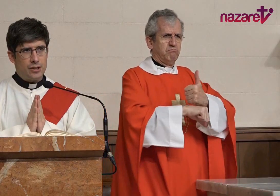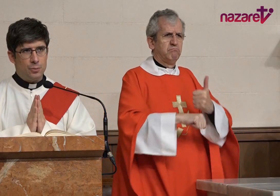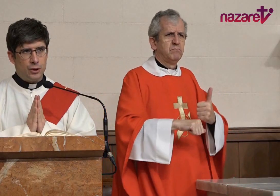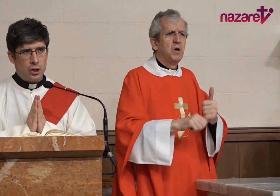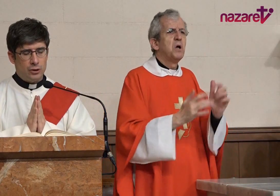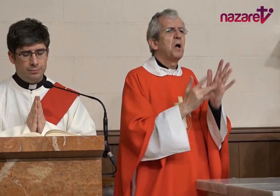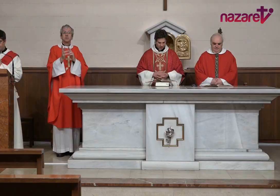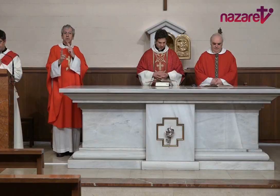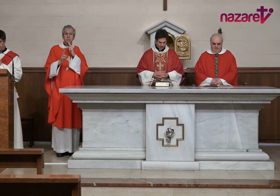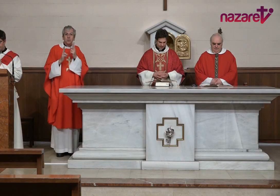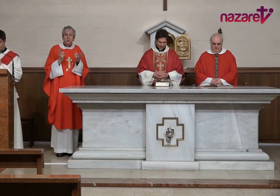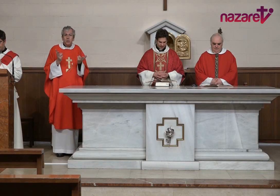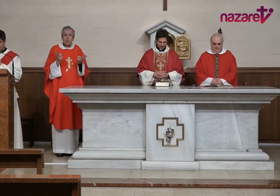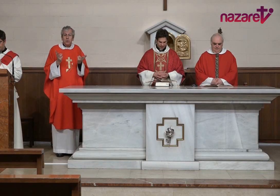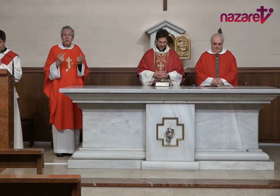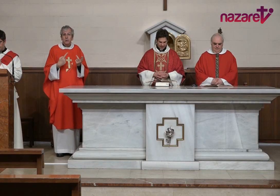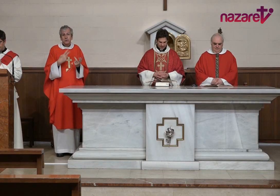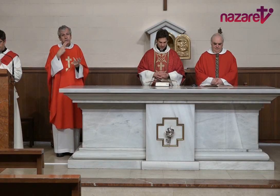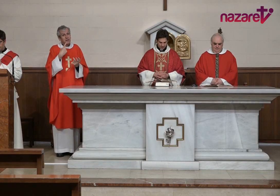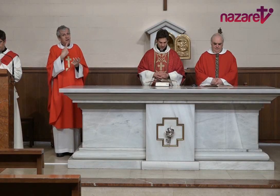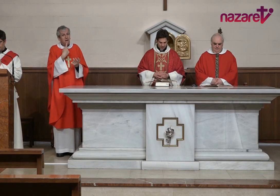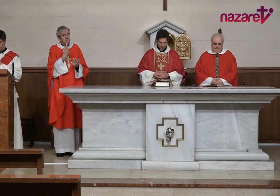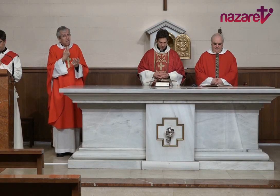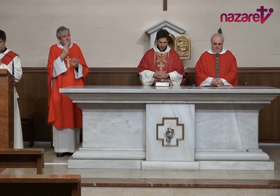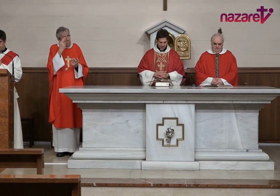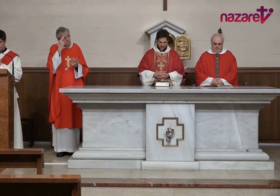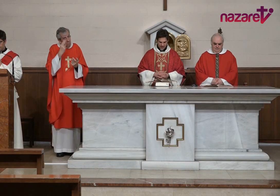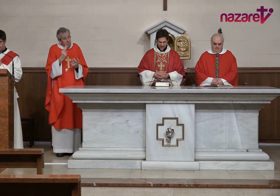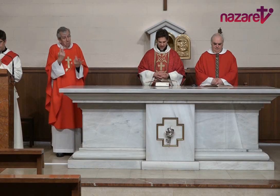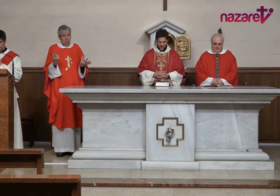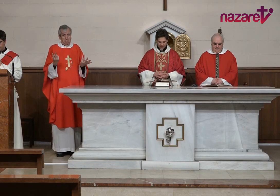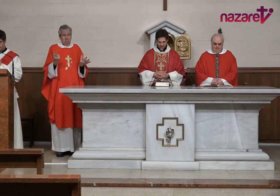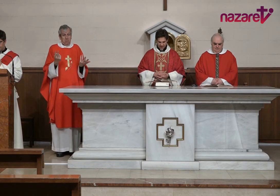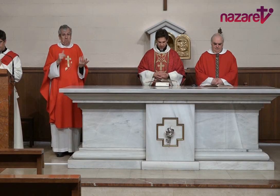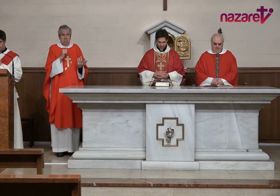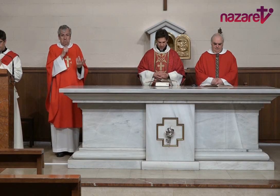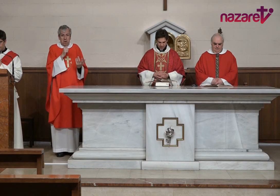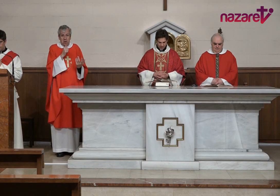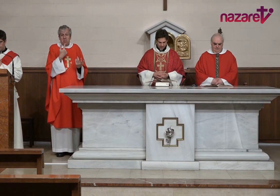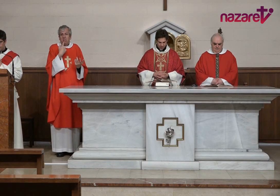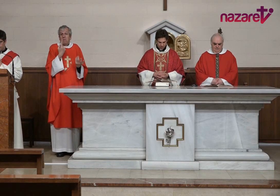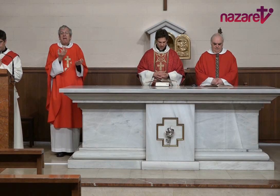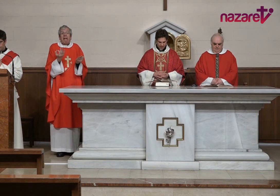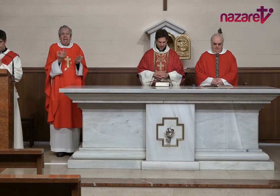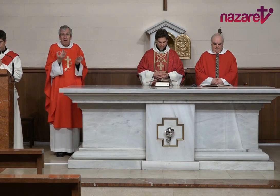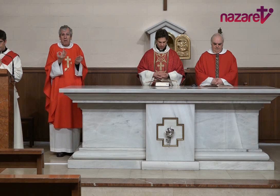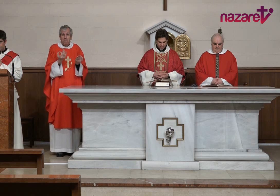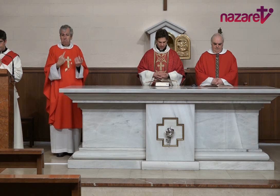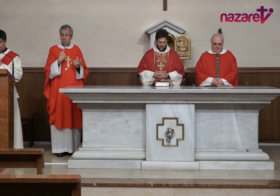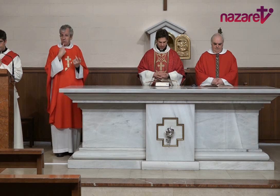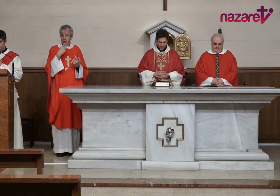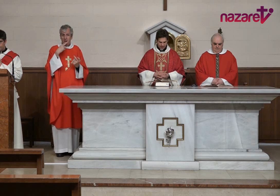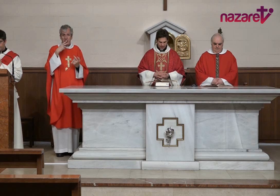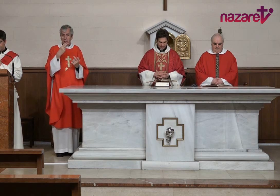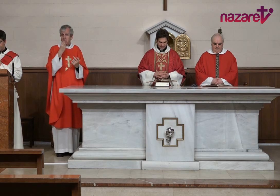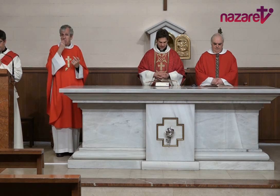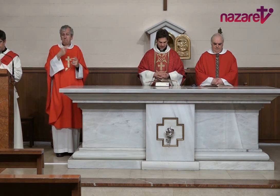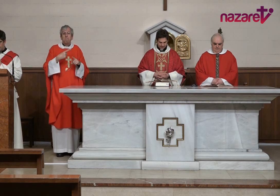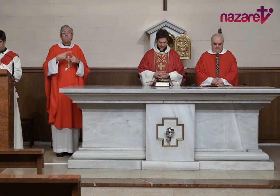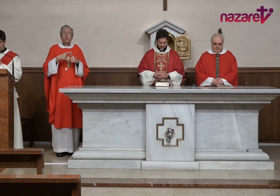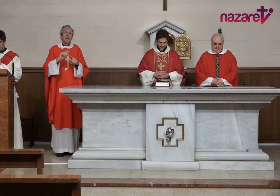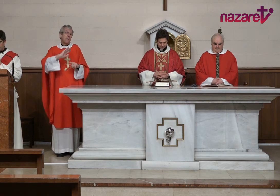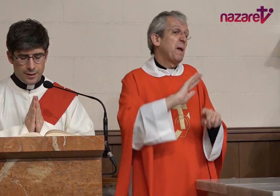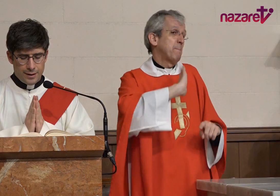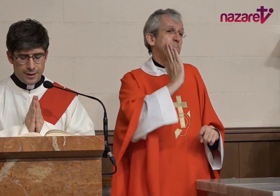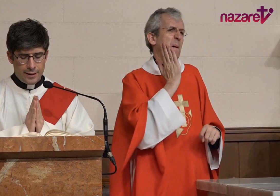Jesús respondió: Si he faltado al hablar, muestra en qué he faltado. Pero si he hablado como se debe, ¿por qué me